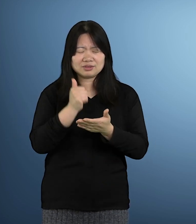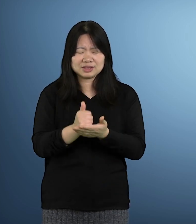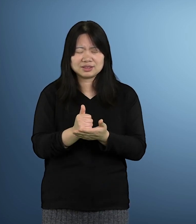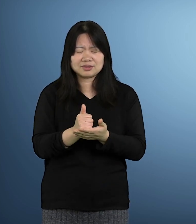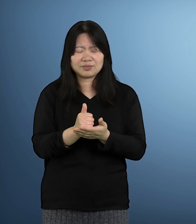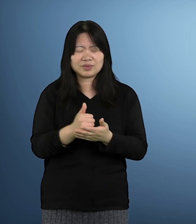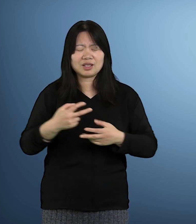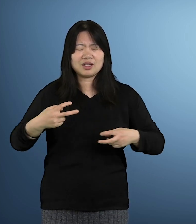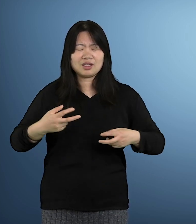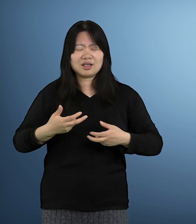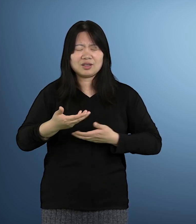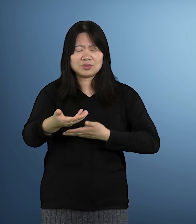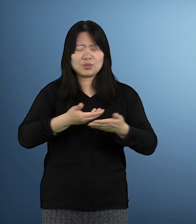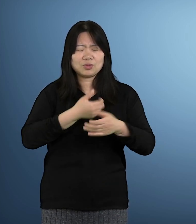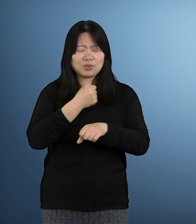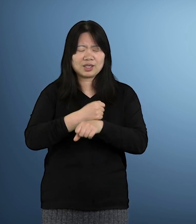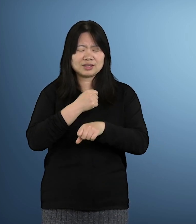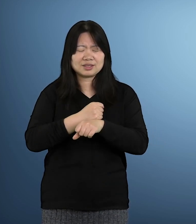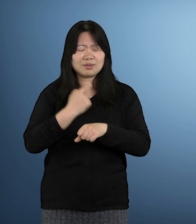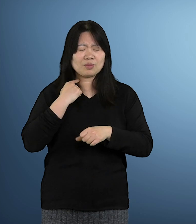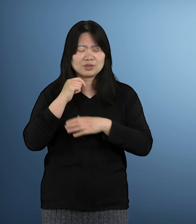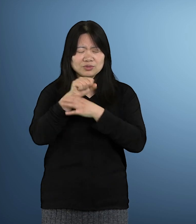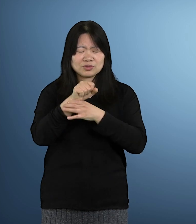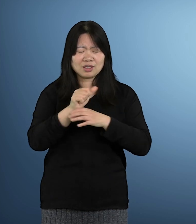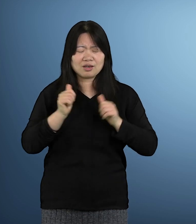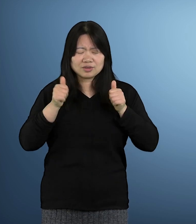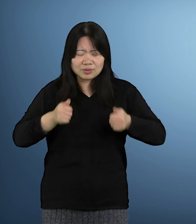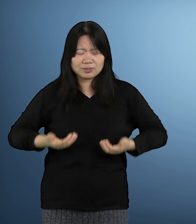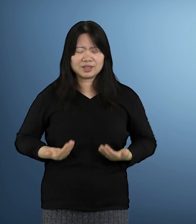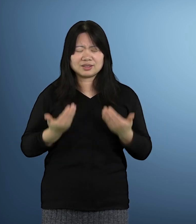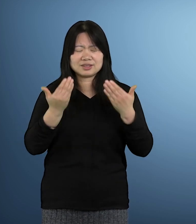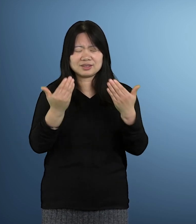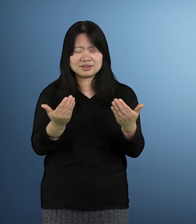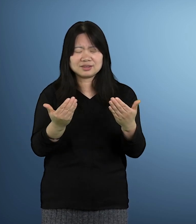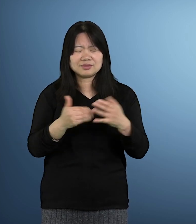성령님의 교통하심이 머리 숙여 경배를 드리는